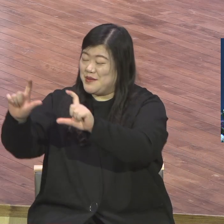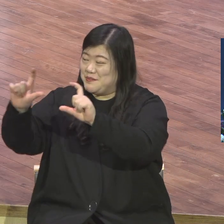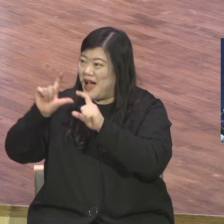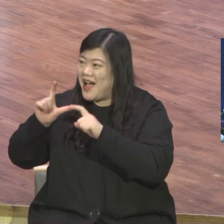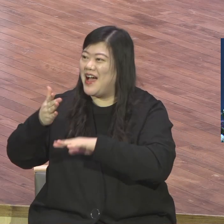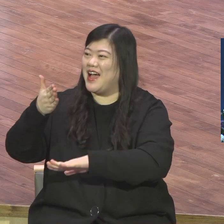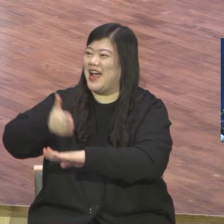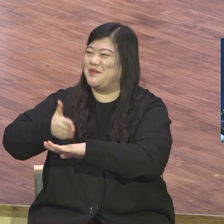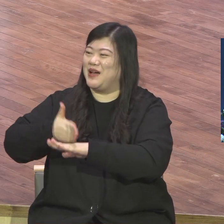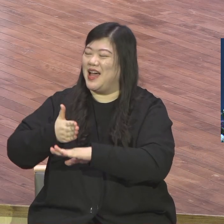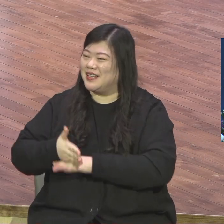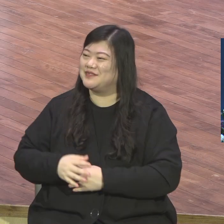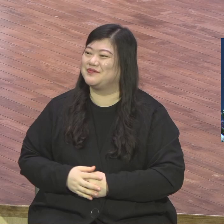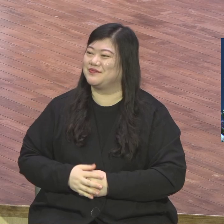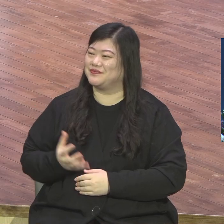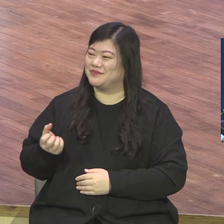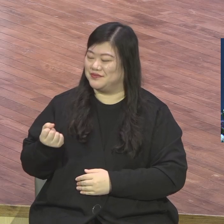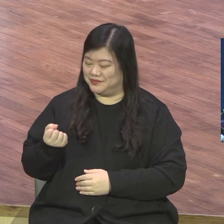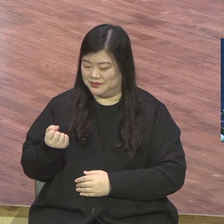사는 여러분의 신분이 아니에요.